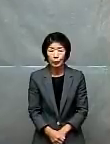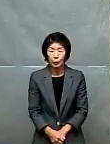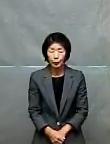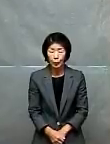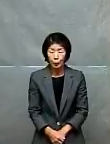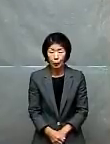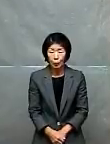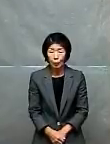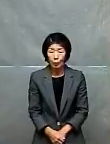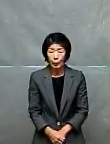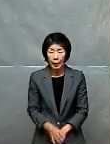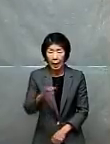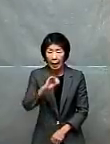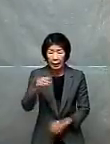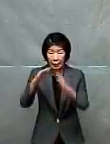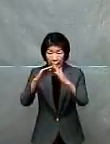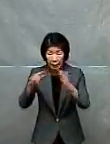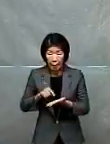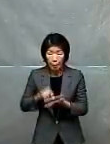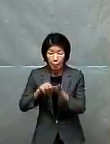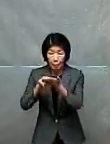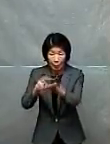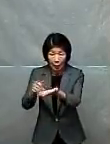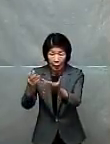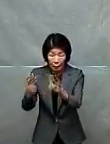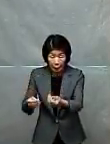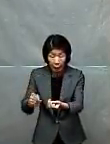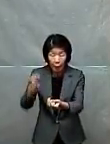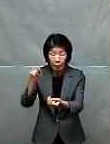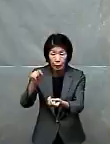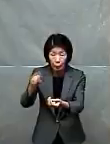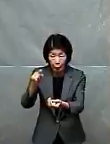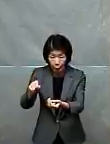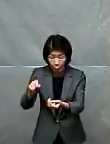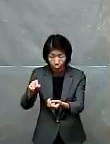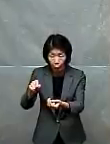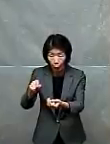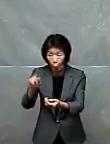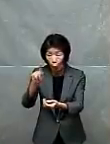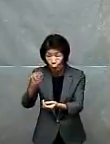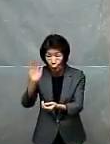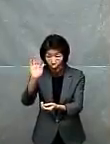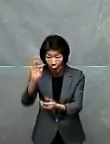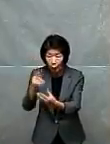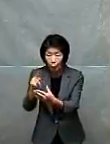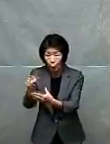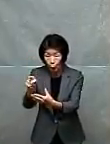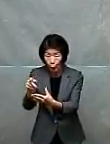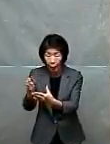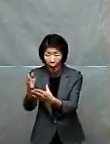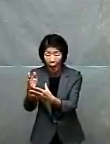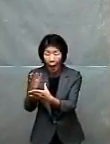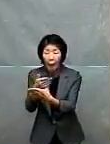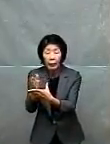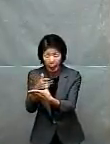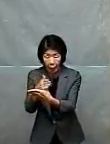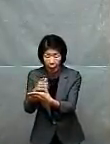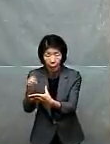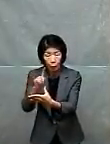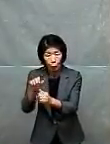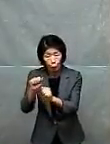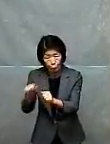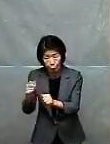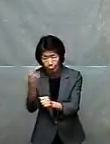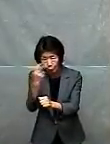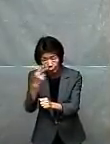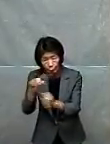まあ、議会に提出されたものを議会の方でどういうふうにあの、まあ、精